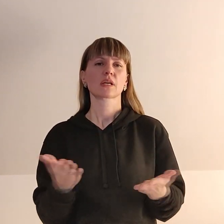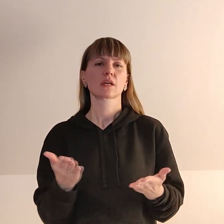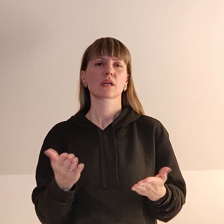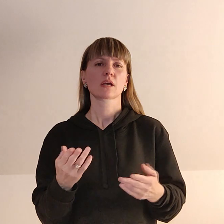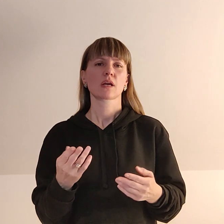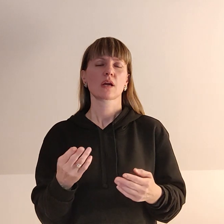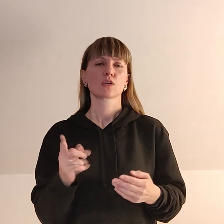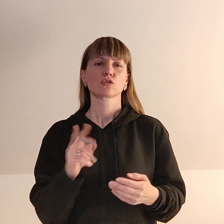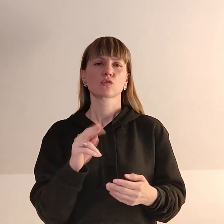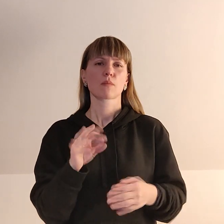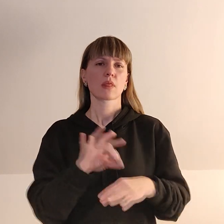обезболюваючі,